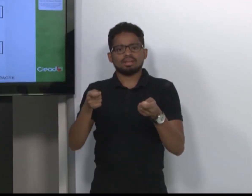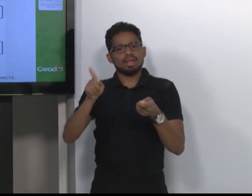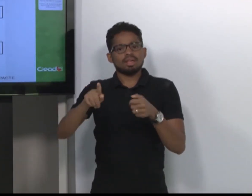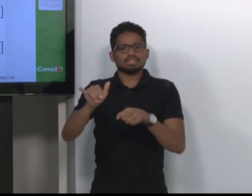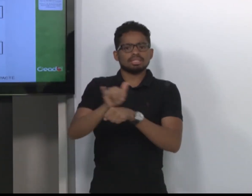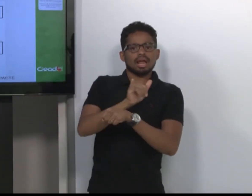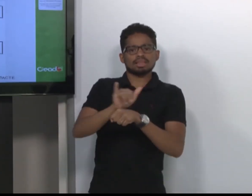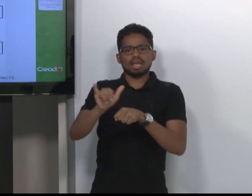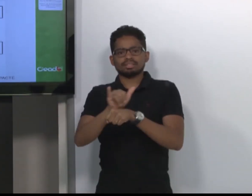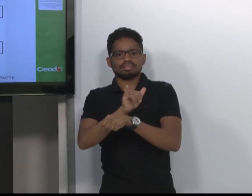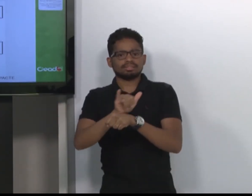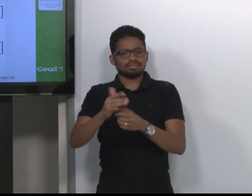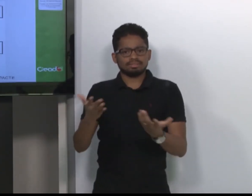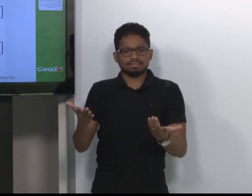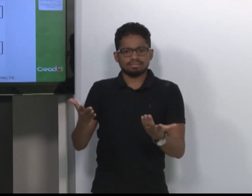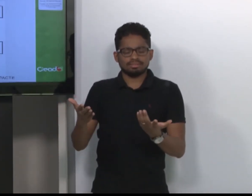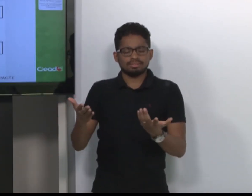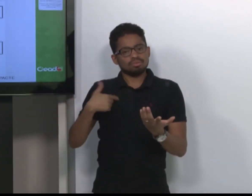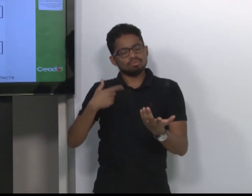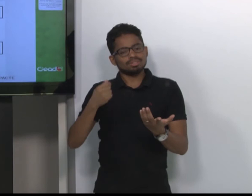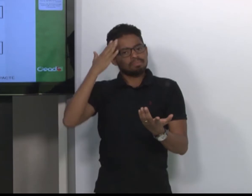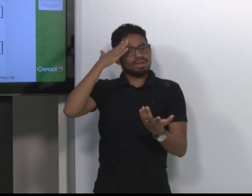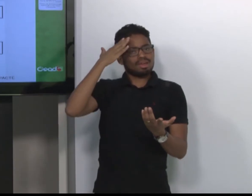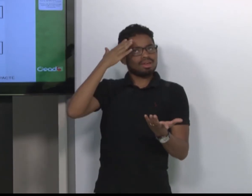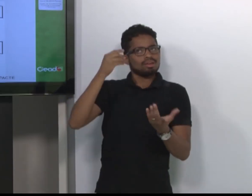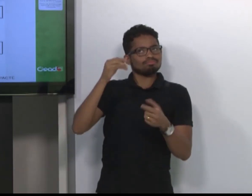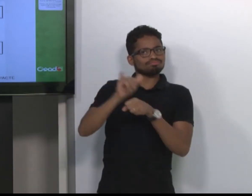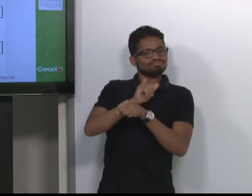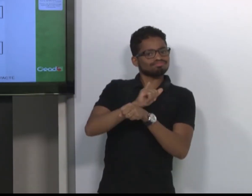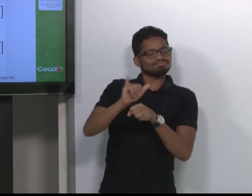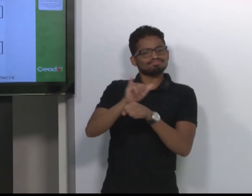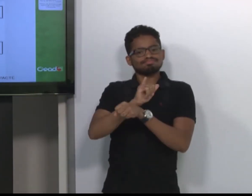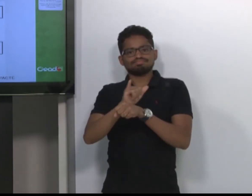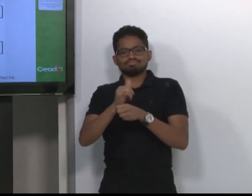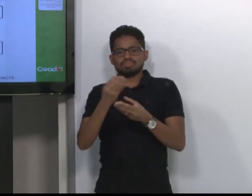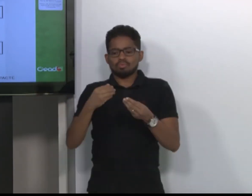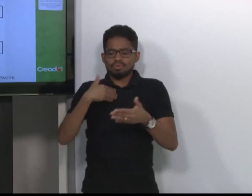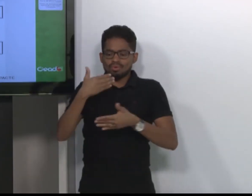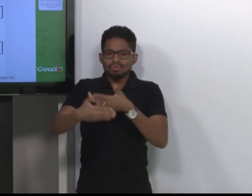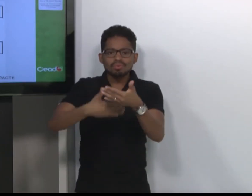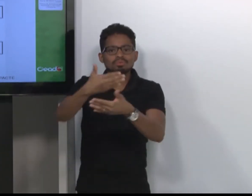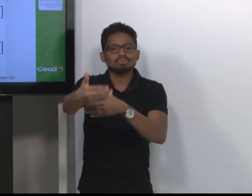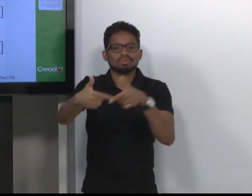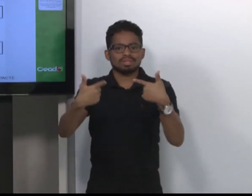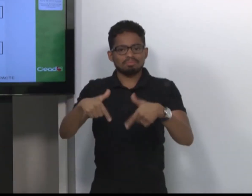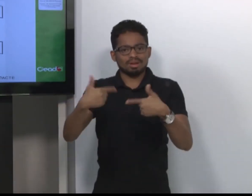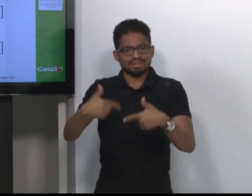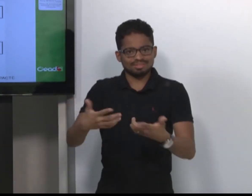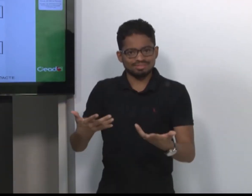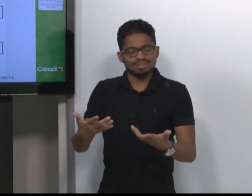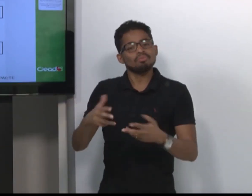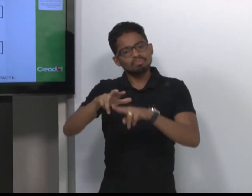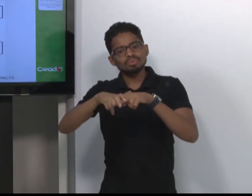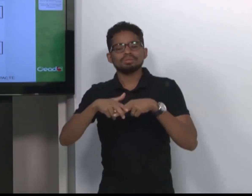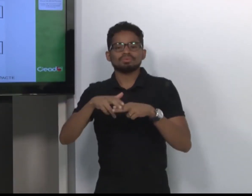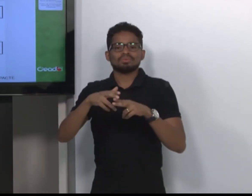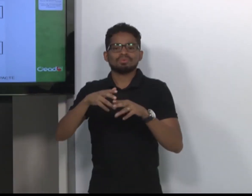Quais estratégias utilizarei? Eu preciso conhecê-las para desenvolver o meu trabalho.